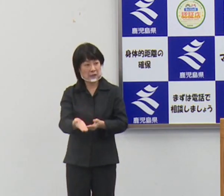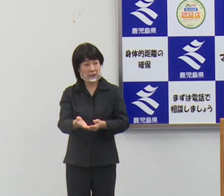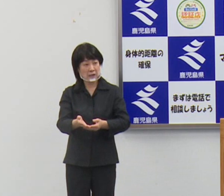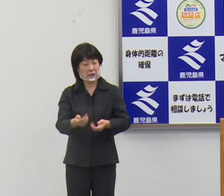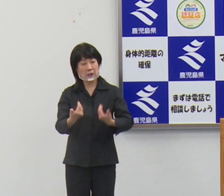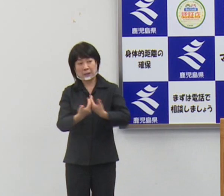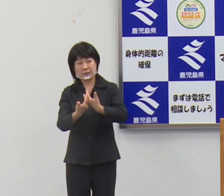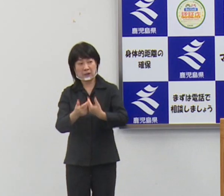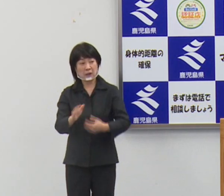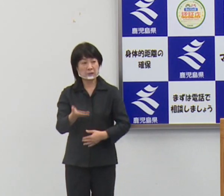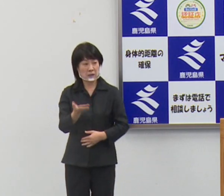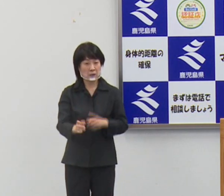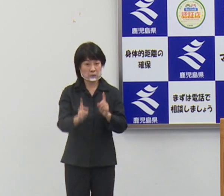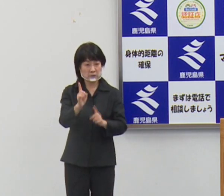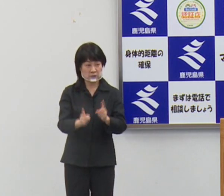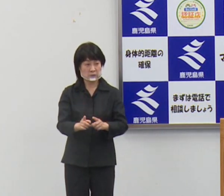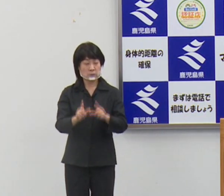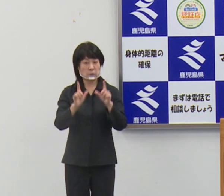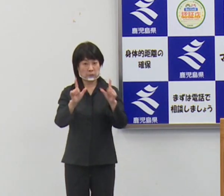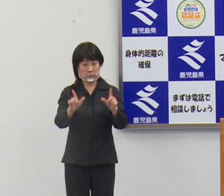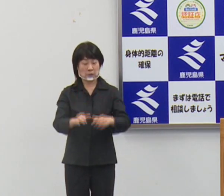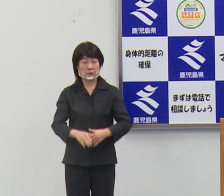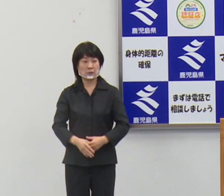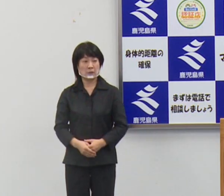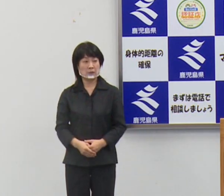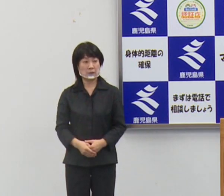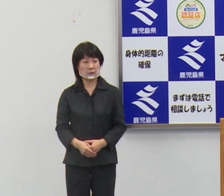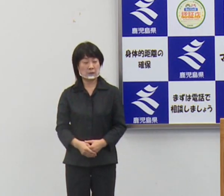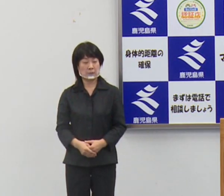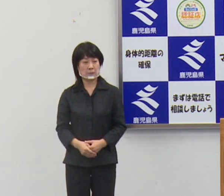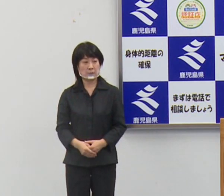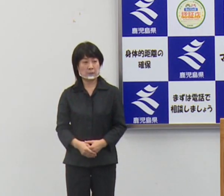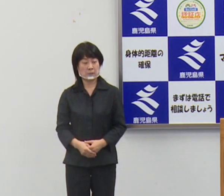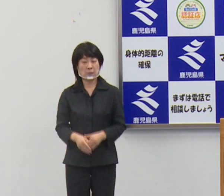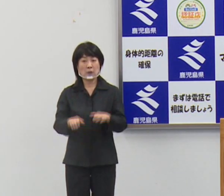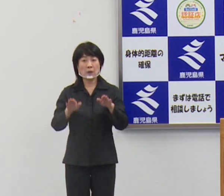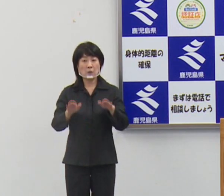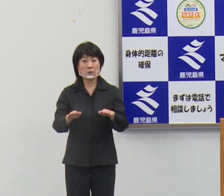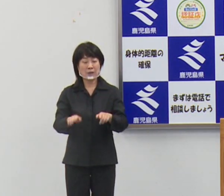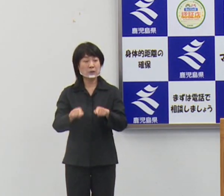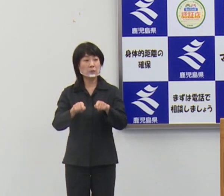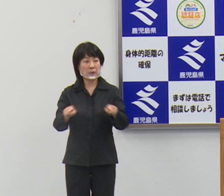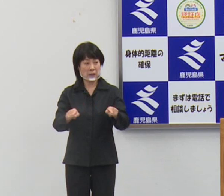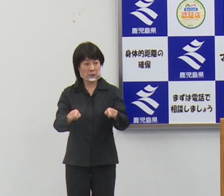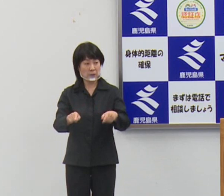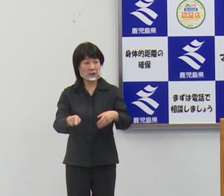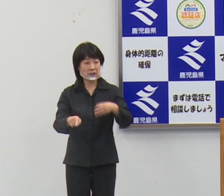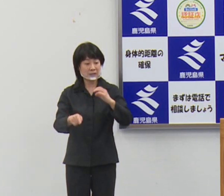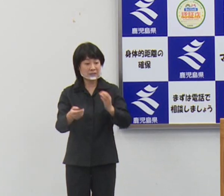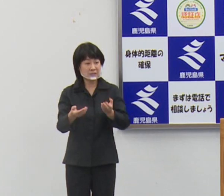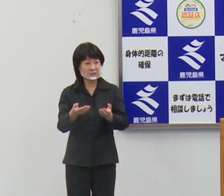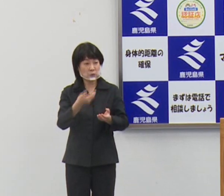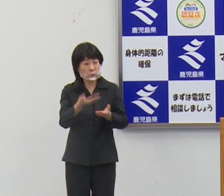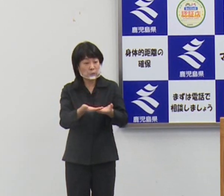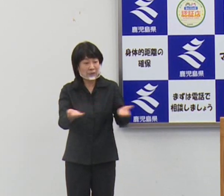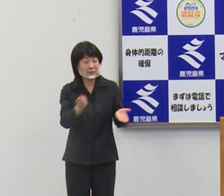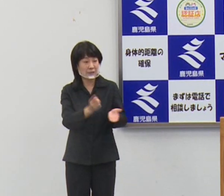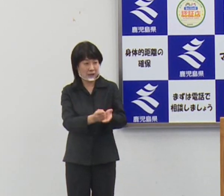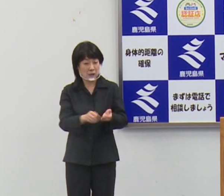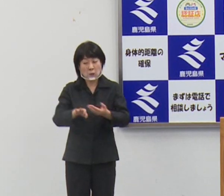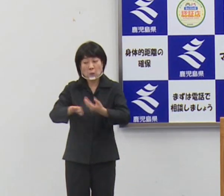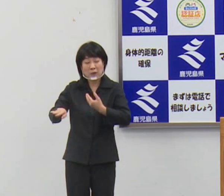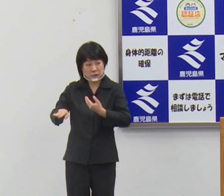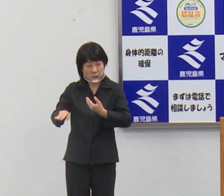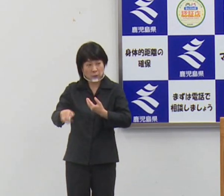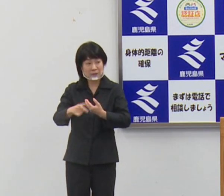対があったのか、そのあたりをお聞かせください。 先ほどもありましたけど、今回の命令というのは飲食店だけが対象で、大規模集客